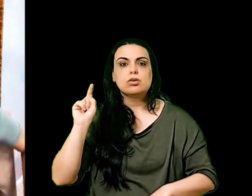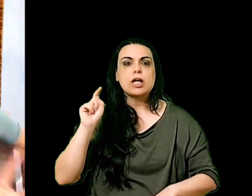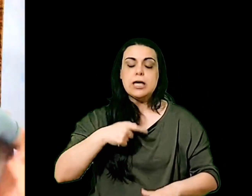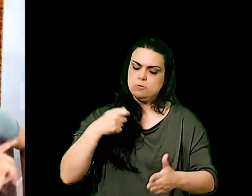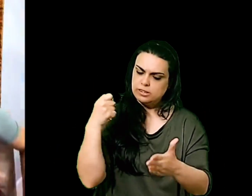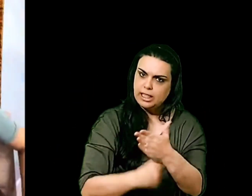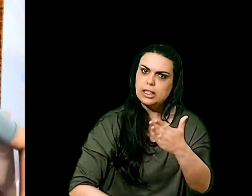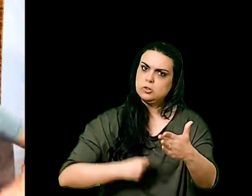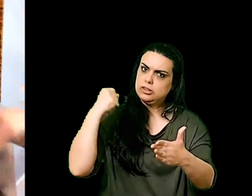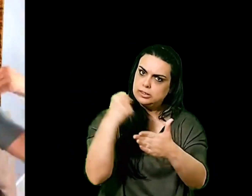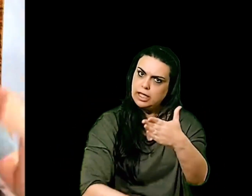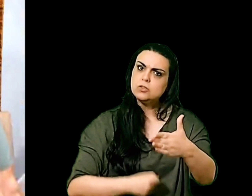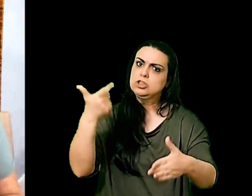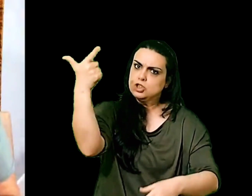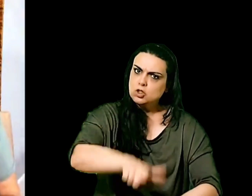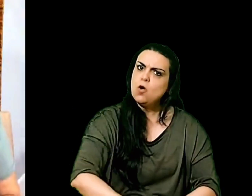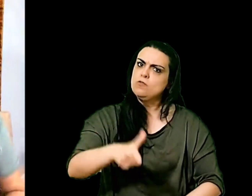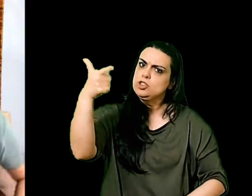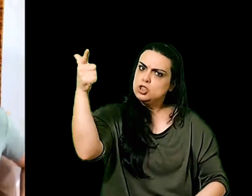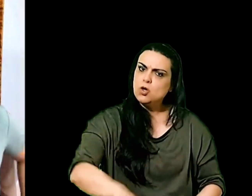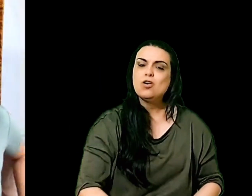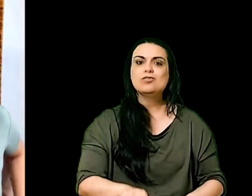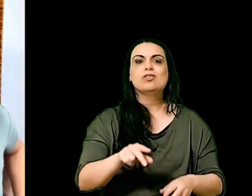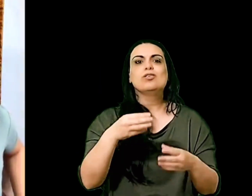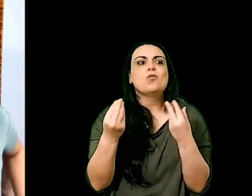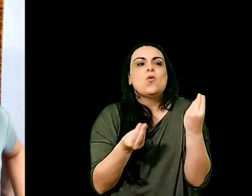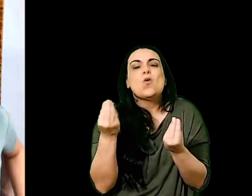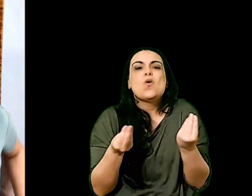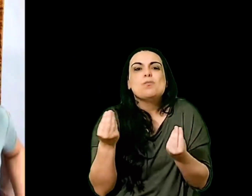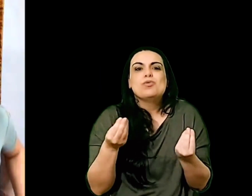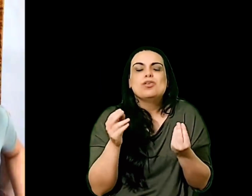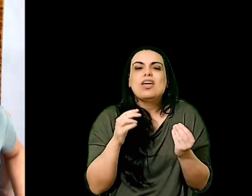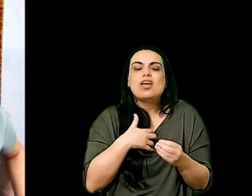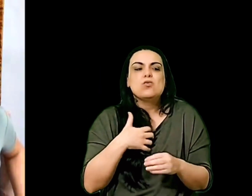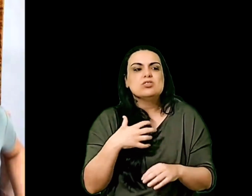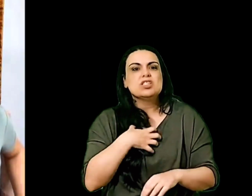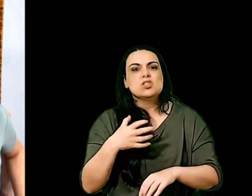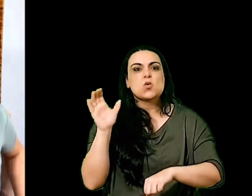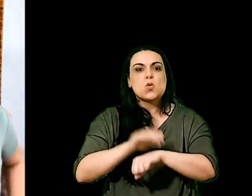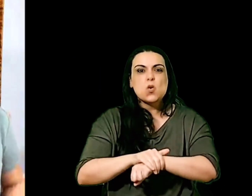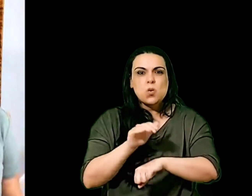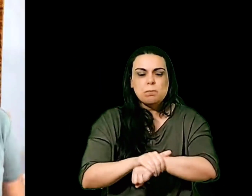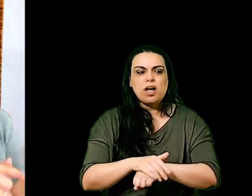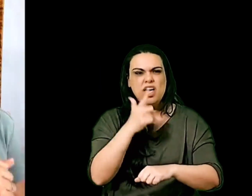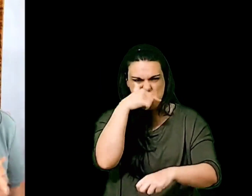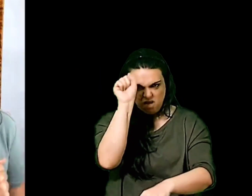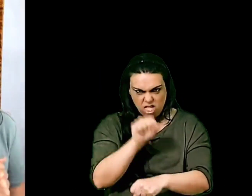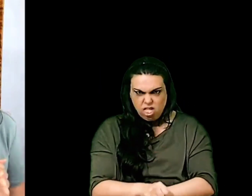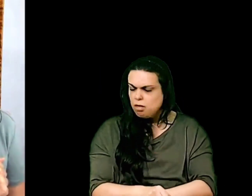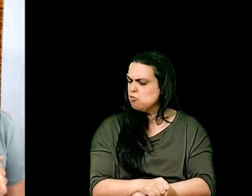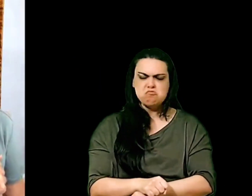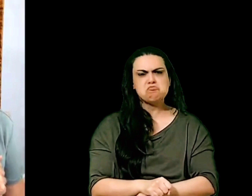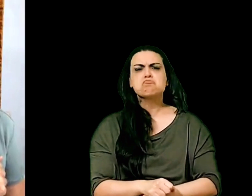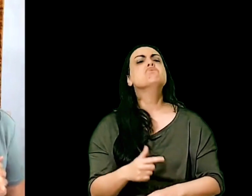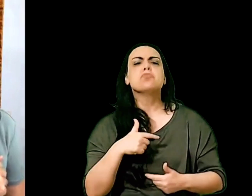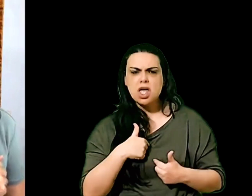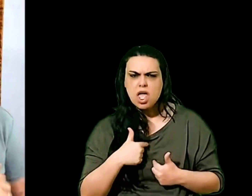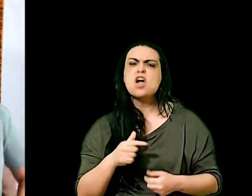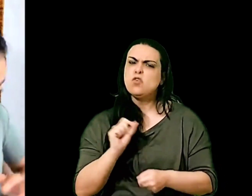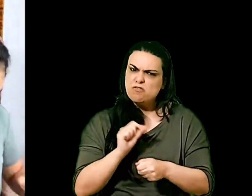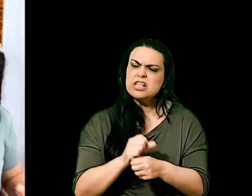o meu chamado, com eu não me sentir útil. Aí eu vou lá e tento de novo. E por que eu tento de novo a despeito da culpa? Porque agora eu entendi que a culpa não me